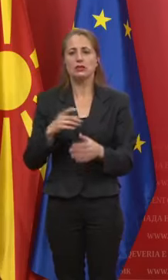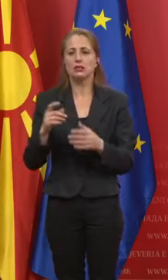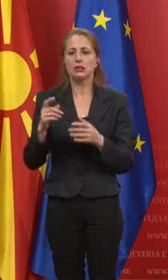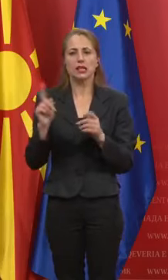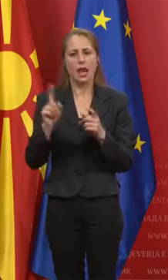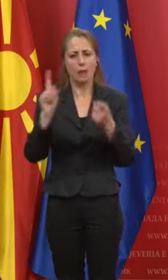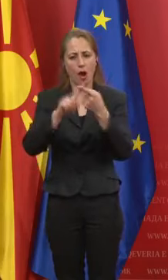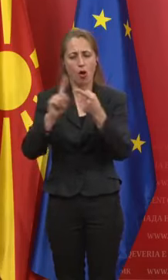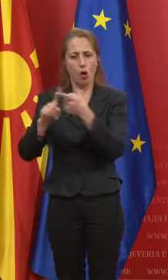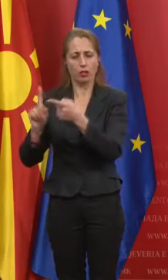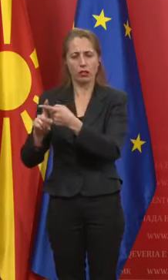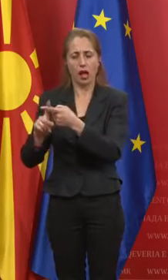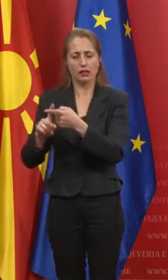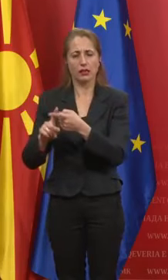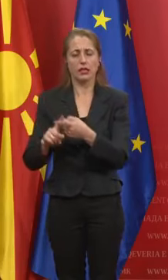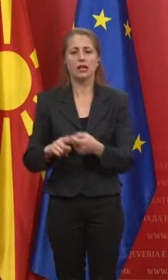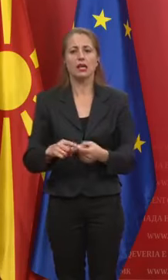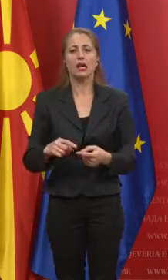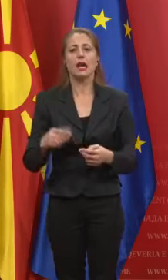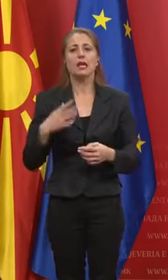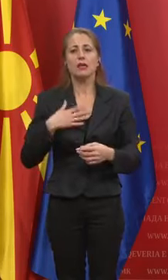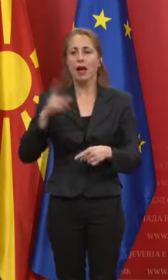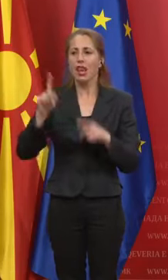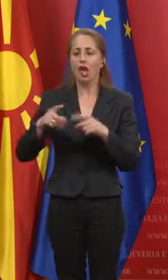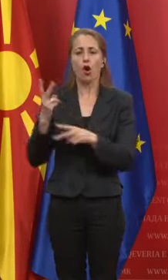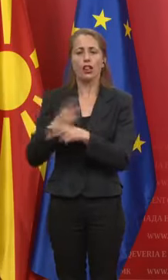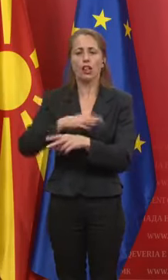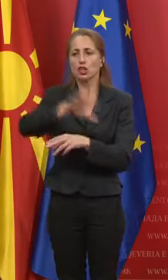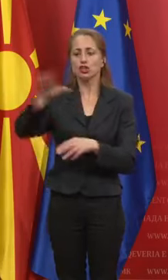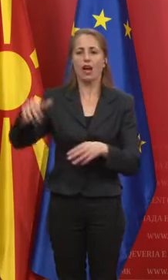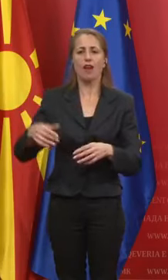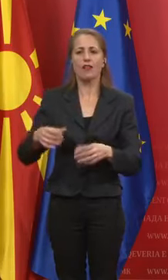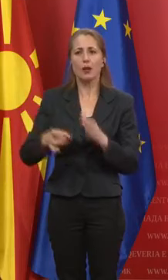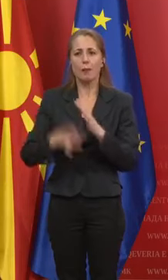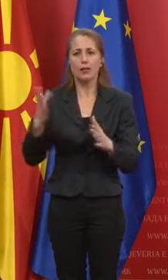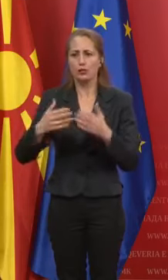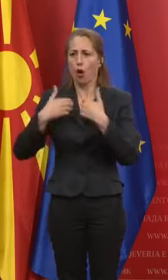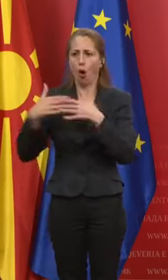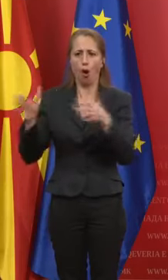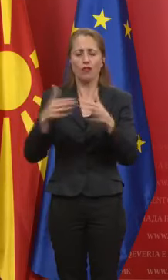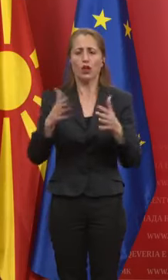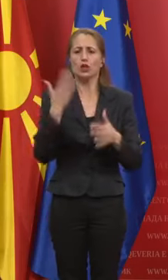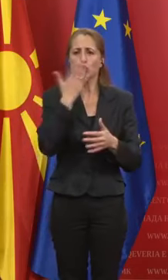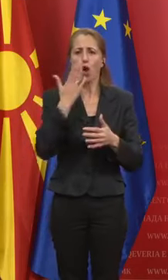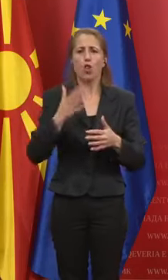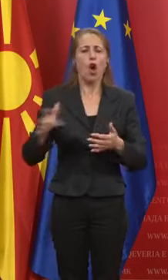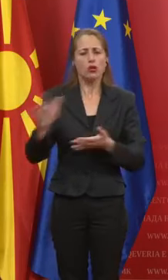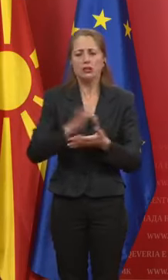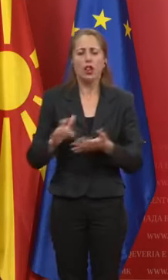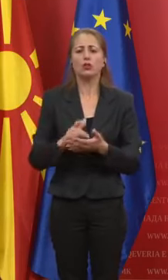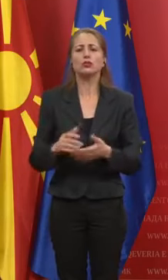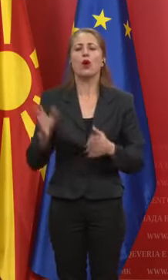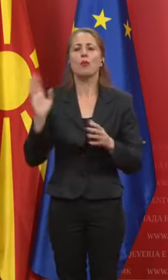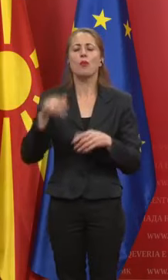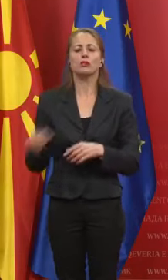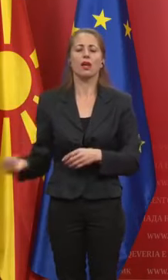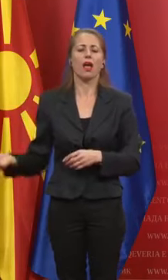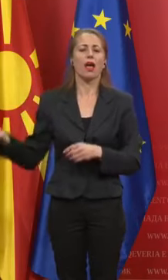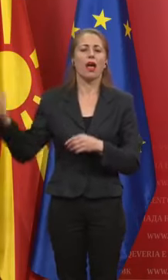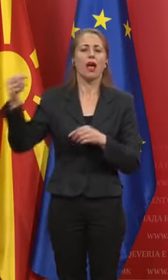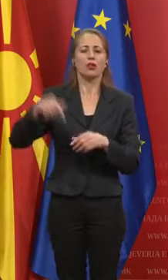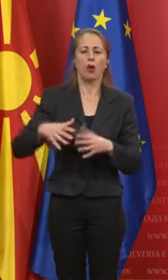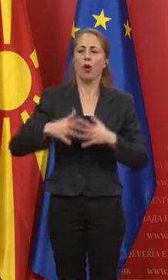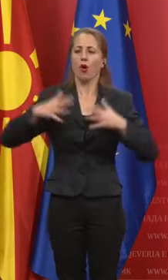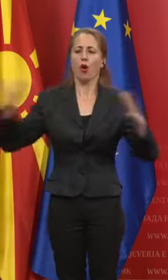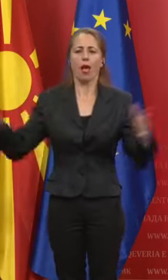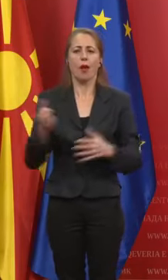проблеми како што ги има земји кои што нагло ги отворија училиштата целосно. И тоа доведе до